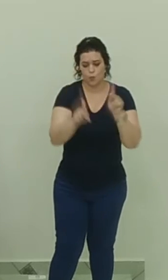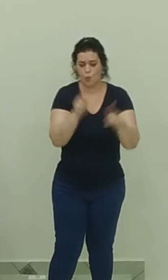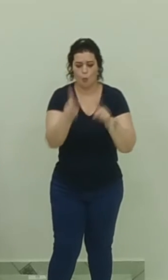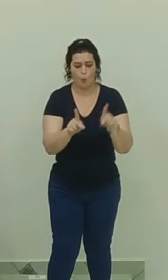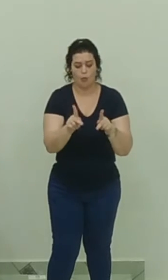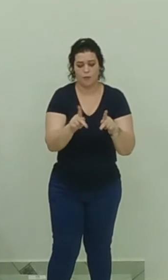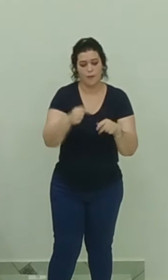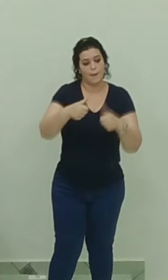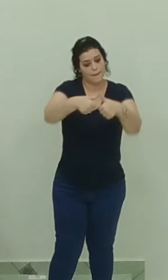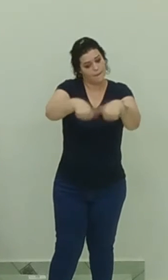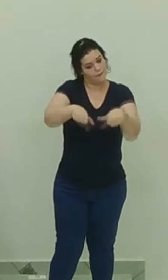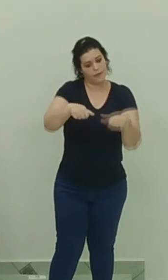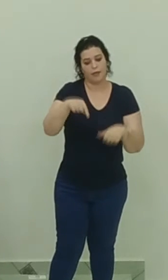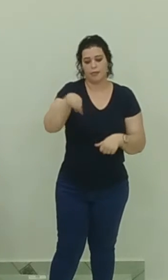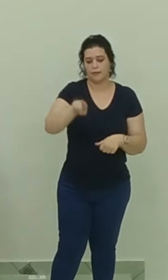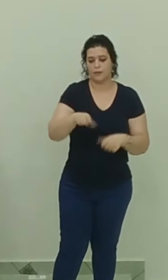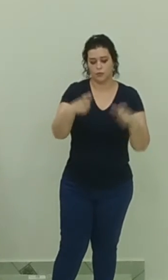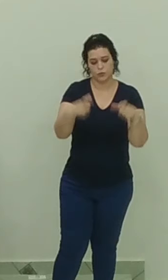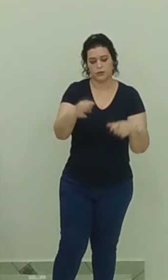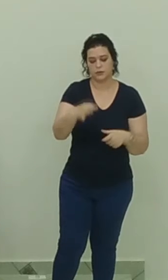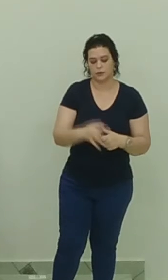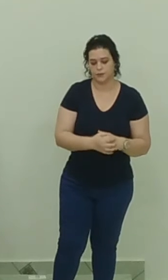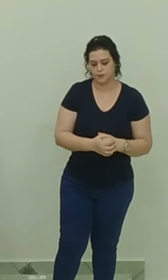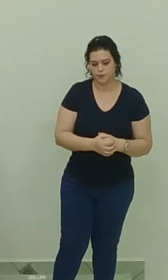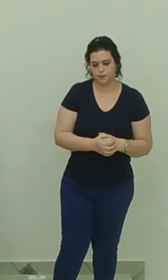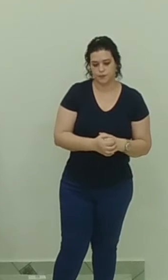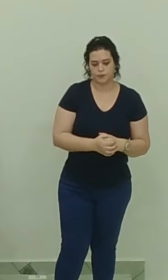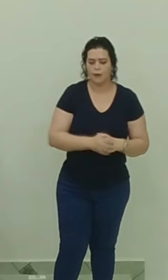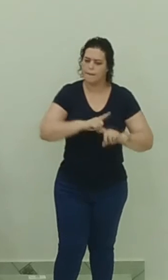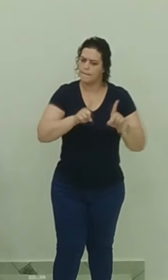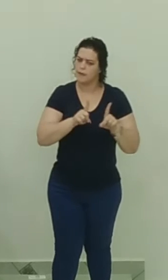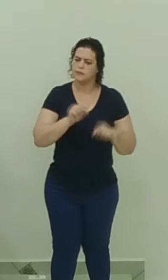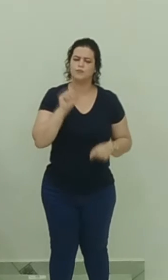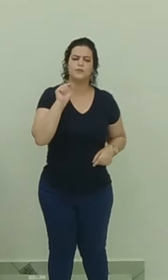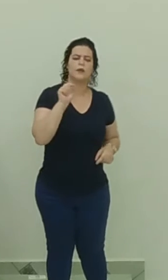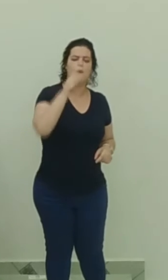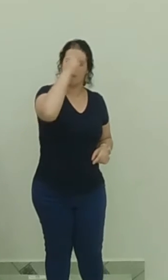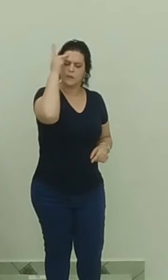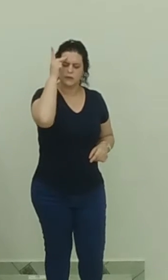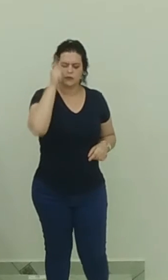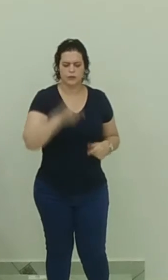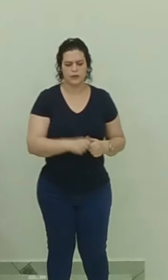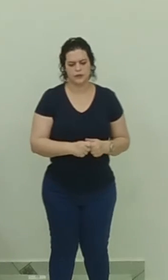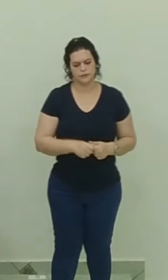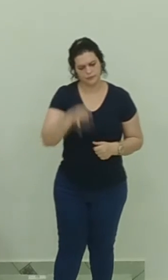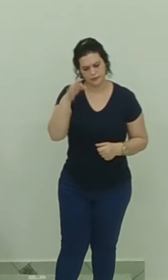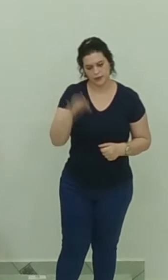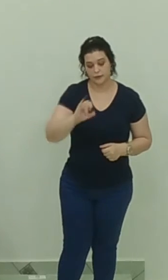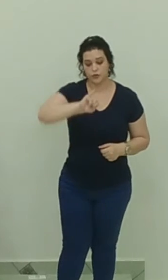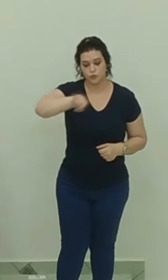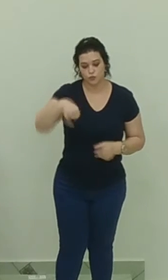Mas quem vai tomar posse da terra realmente é Josué. Estamos aqui nesse contexto.